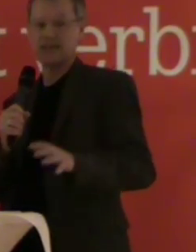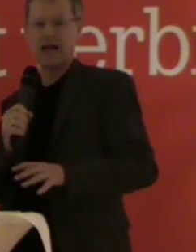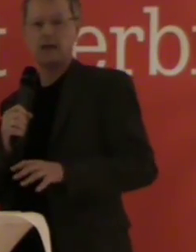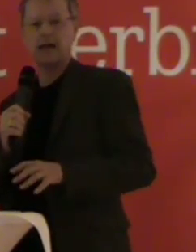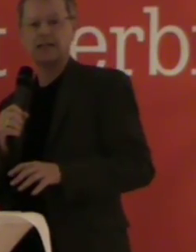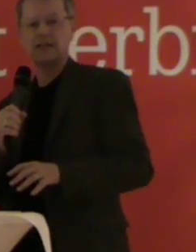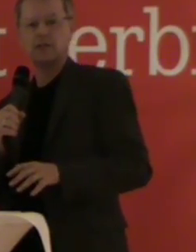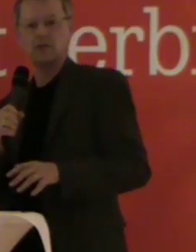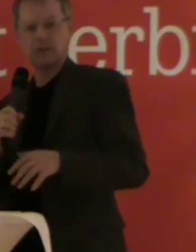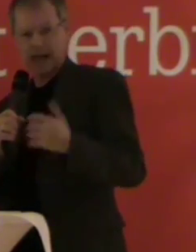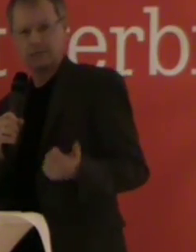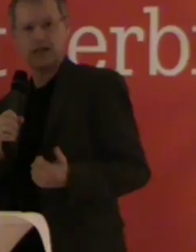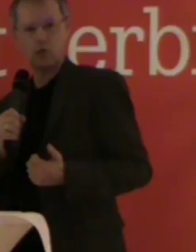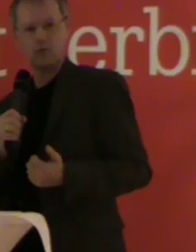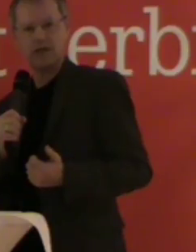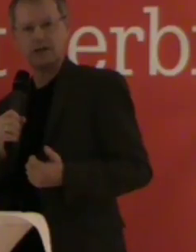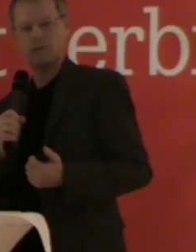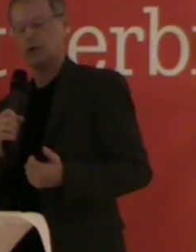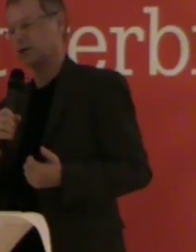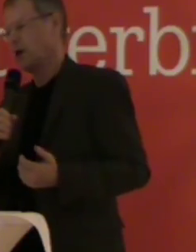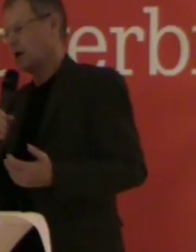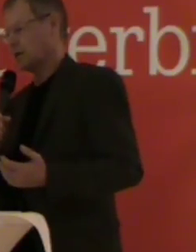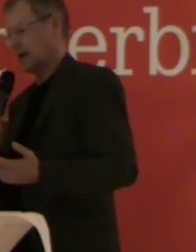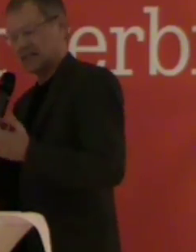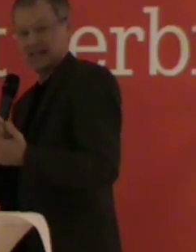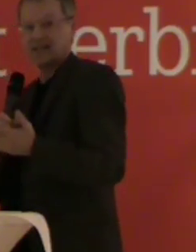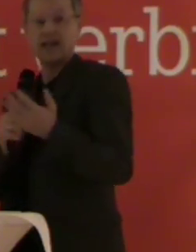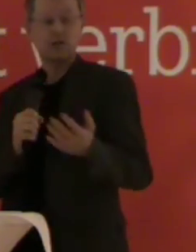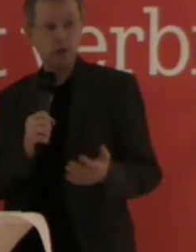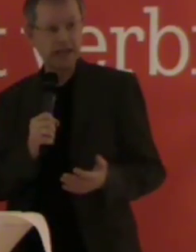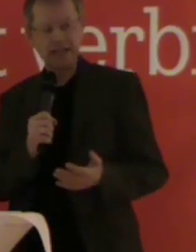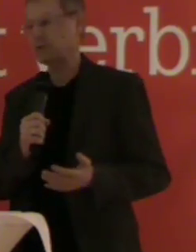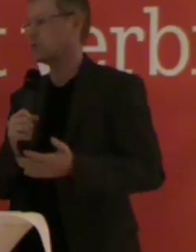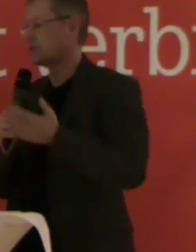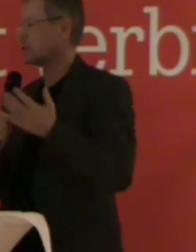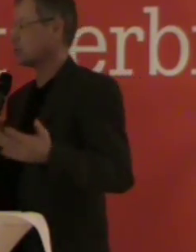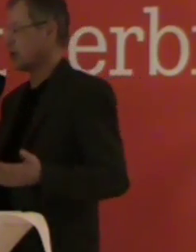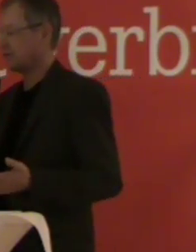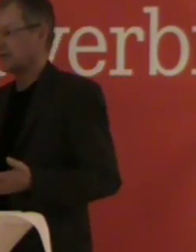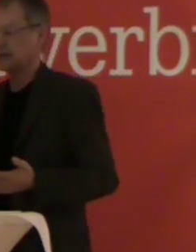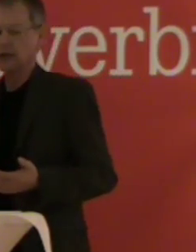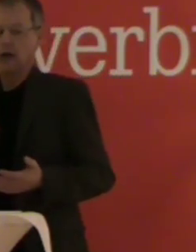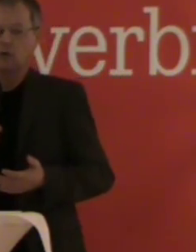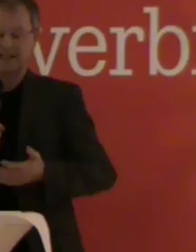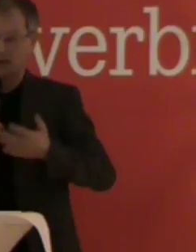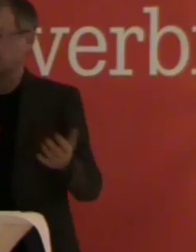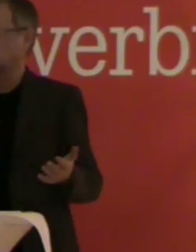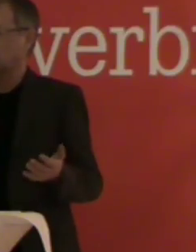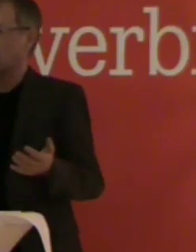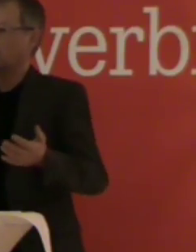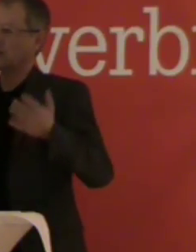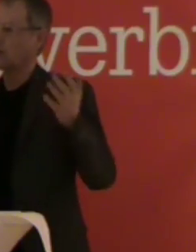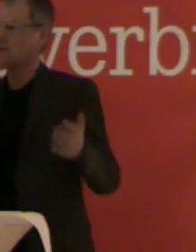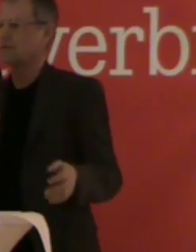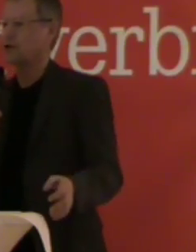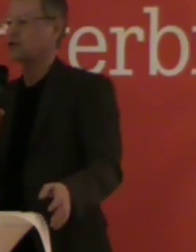mal Sozialarbeiterinnen und Sozialpädagogen werden wollten. Und da habe ich gesagt, ja natürlich, damit müssen wir uns beschäftigen. Und das habe ich dann